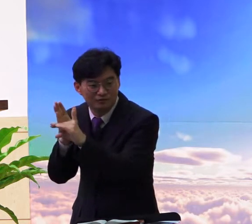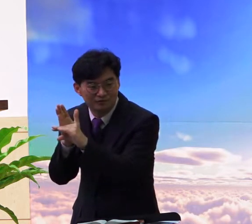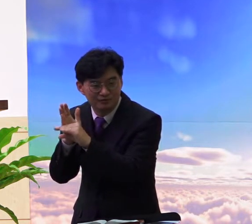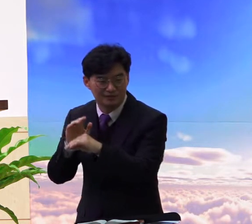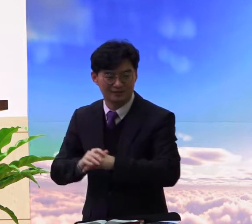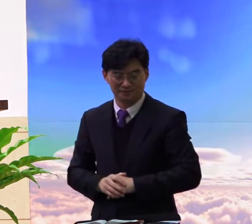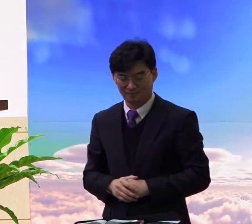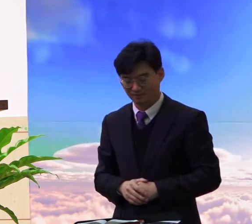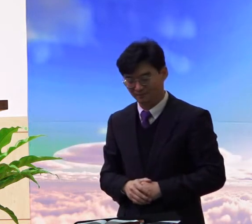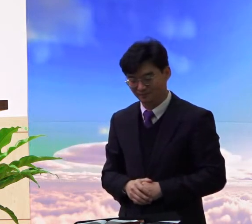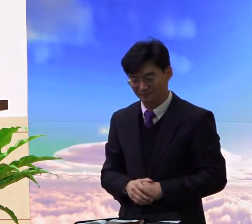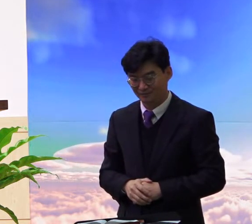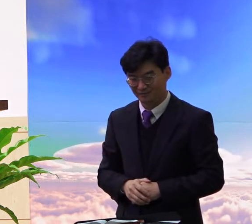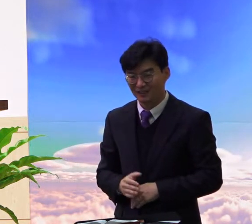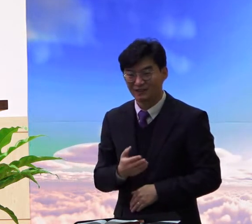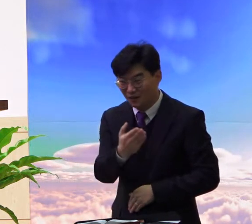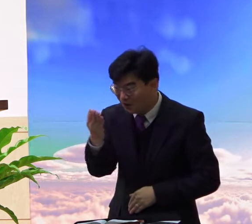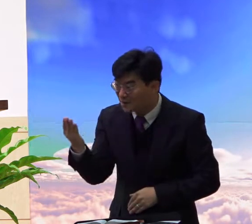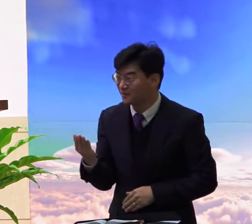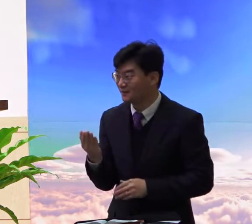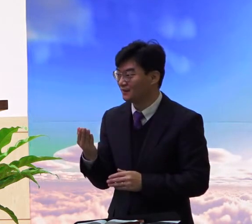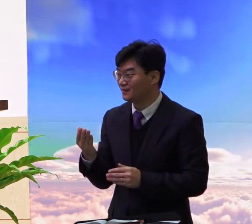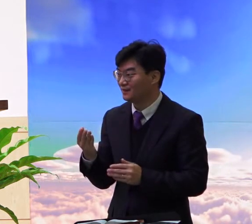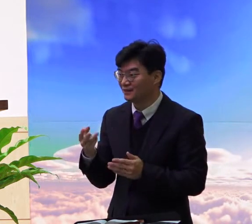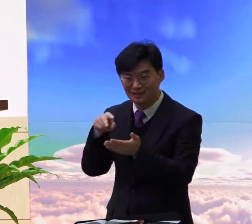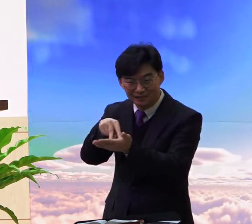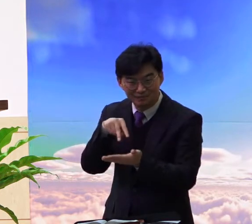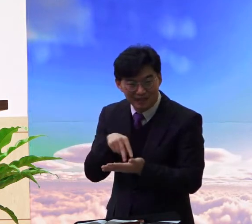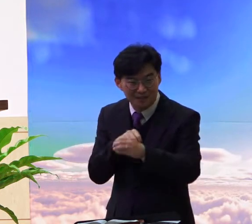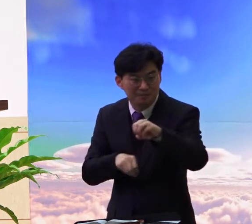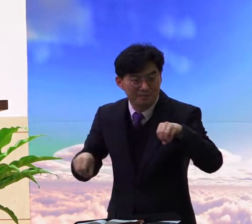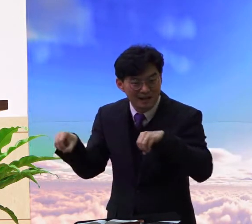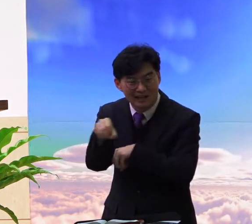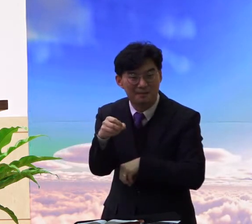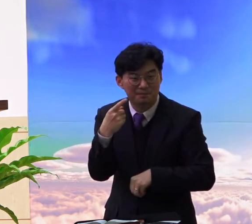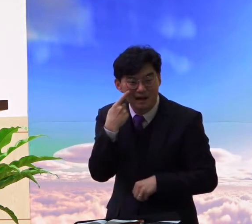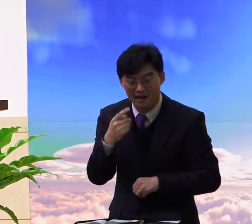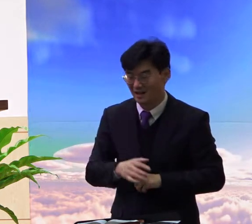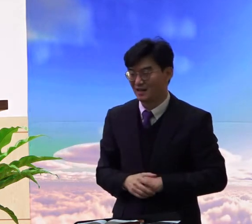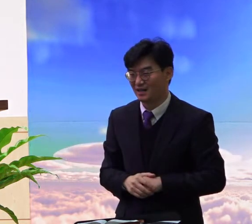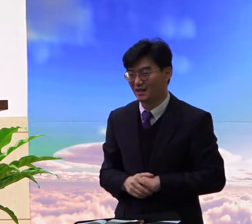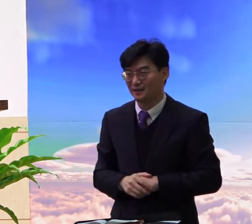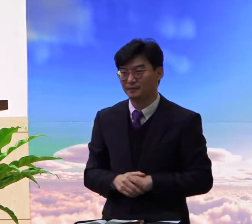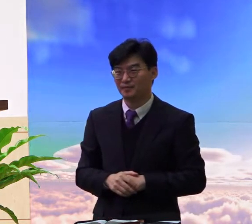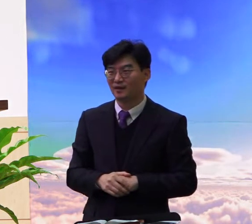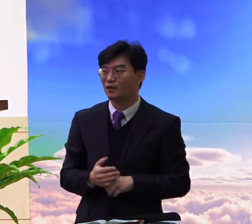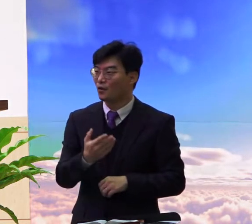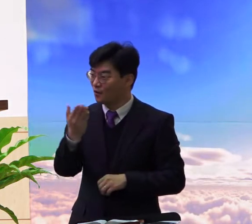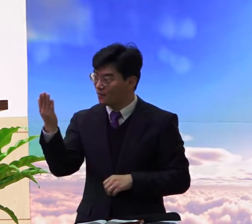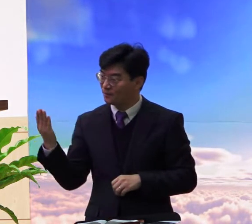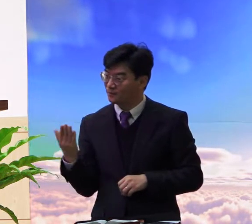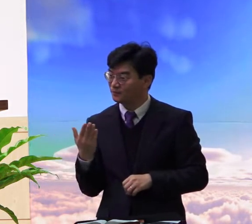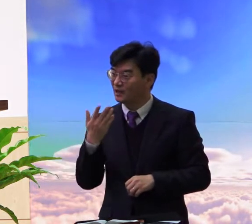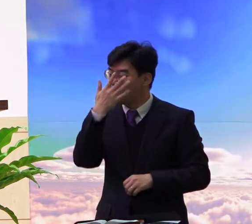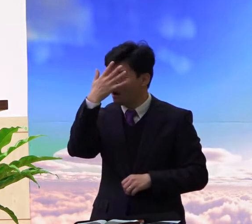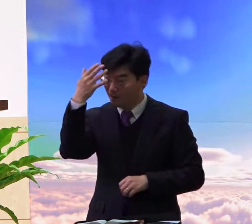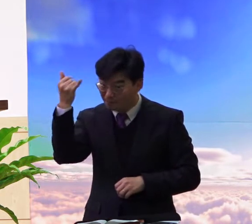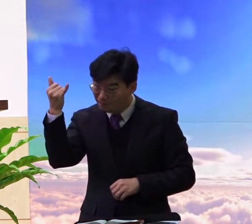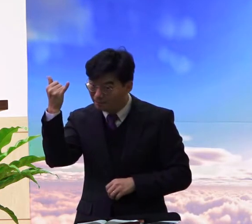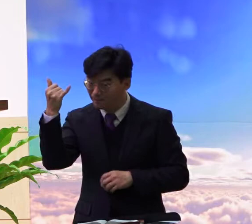여러분들 중에서 대부분 어르신들이고 우리 청년들도 계시긴 하지만 결혼하고 또 자녀를 두고 또